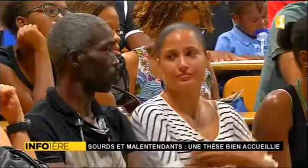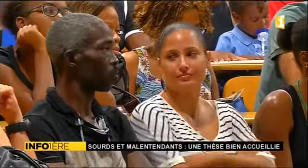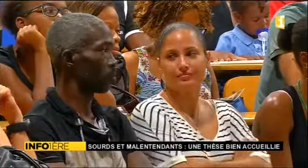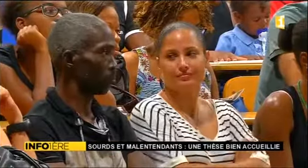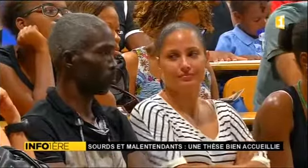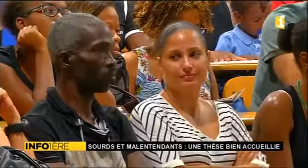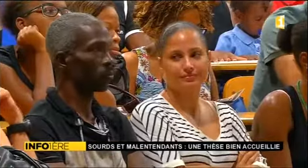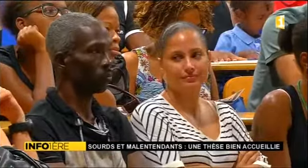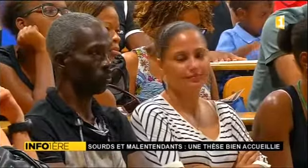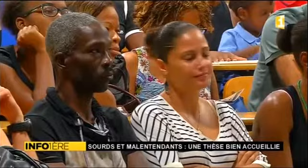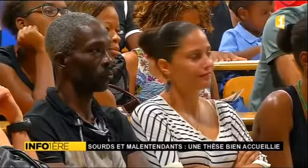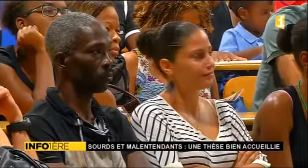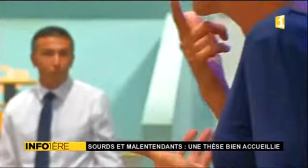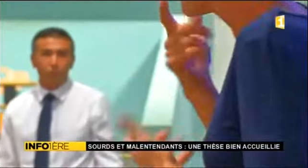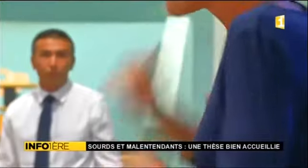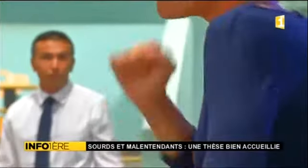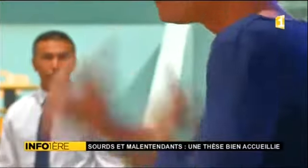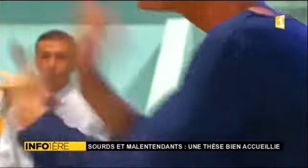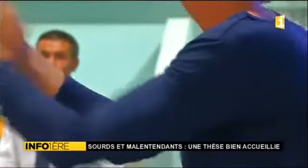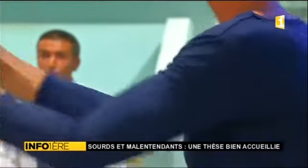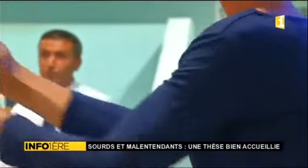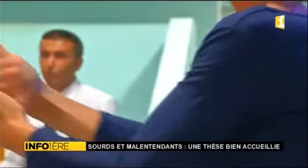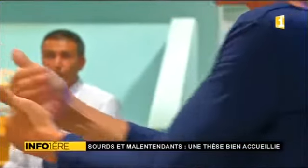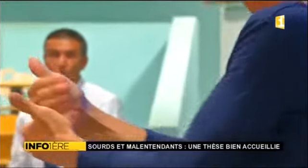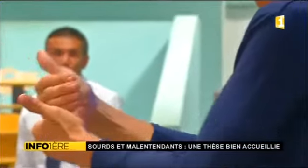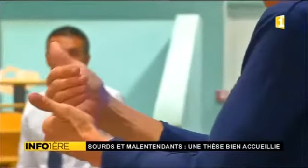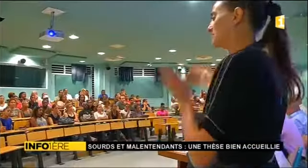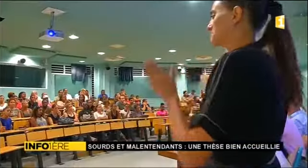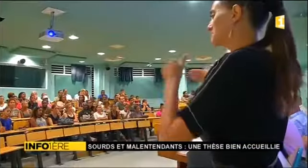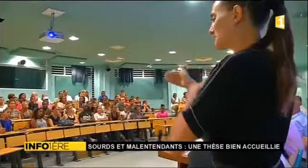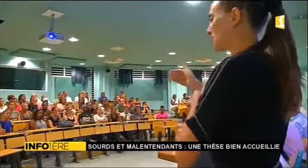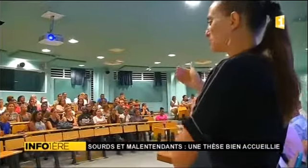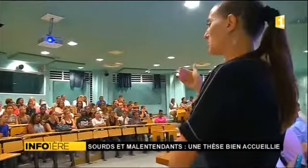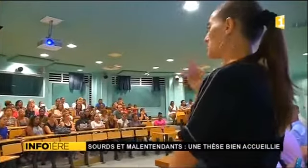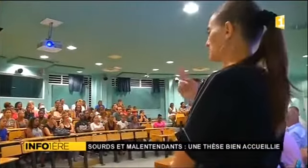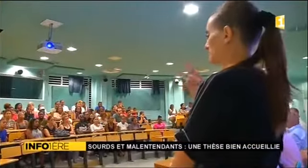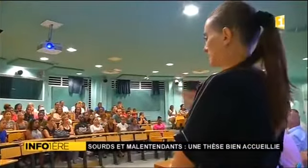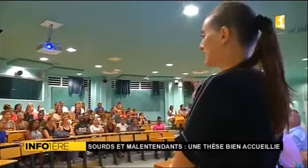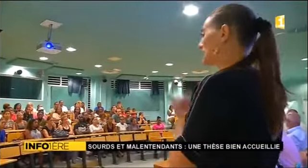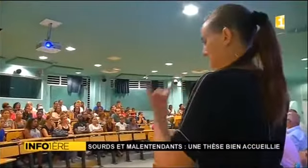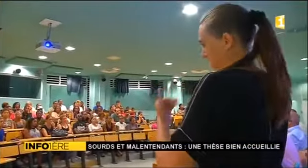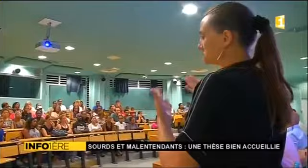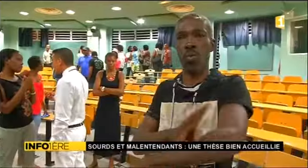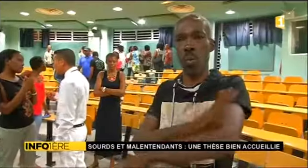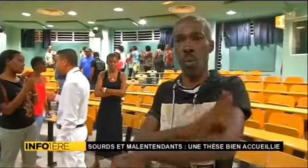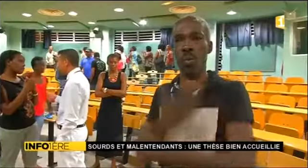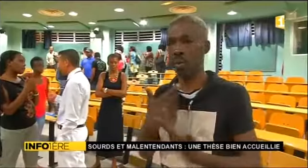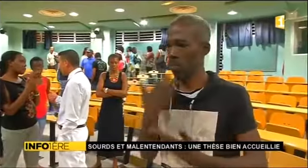communauté sourde et malentendante ne pouvait manquer ce rendez-vous traduit pour elle par deux interprètes. C'est une première. J'ai été extrêmement